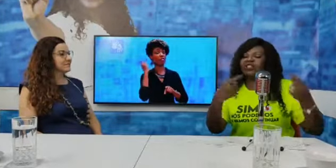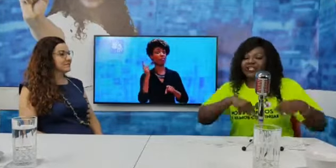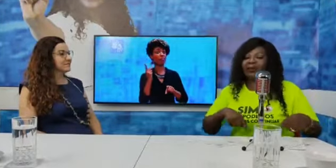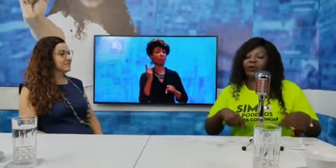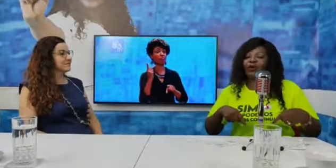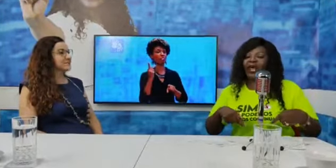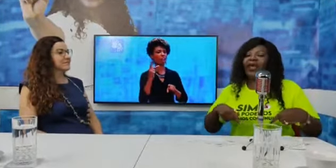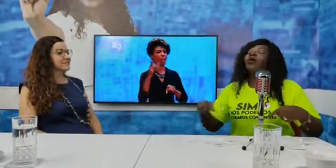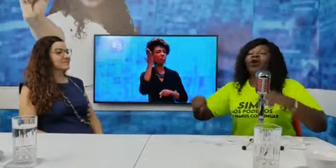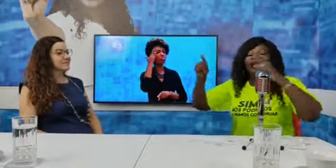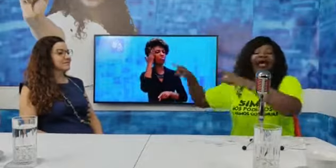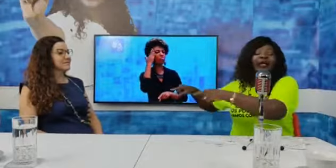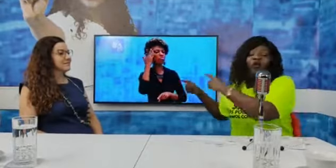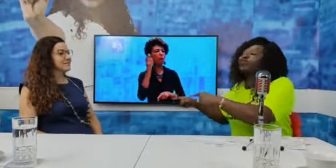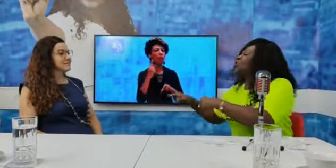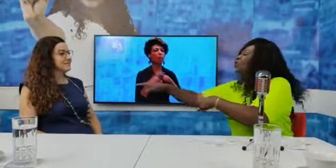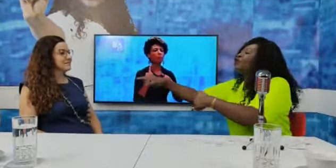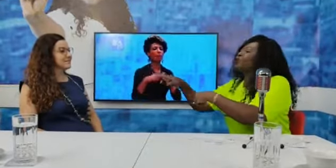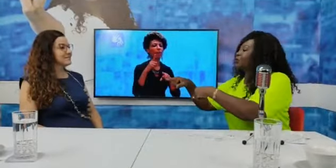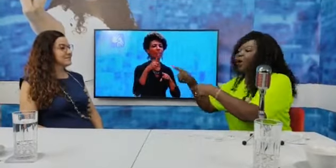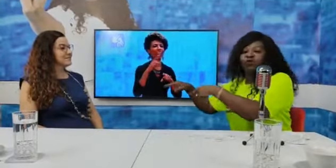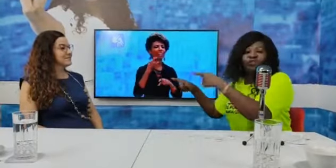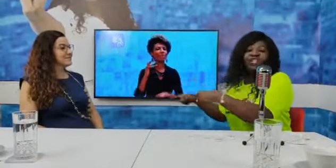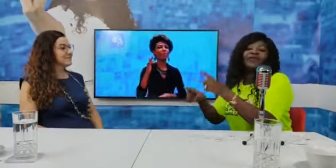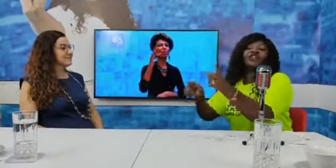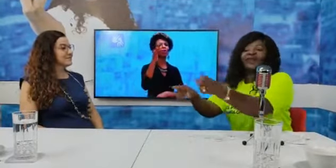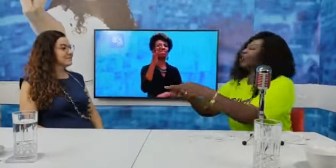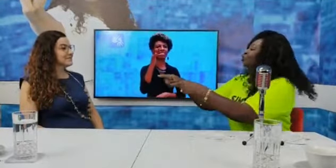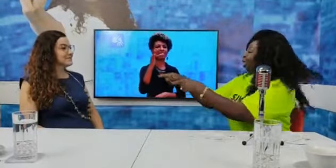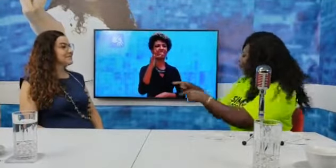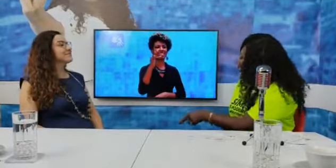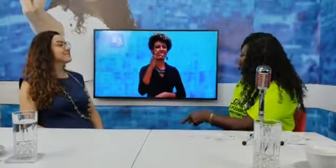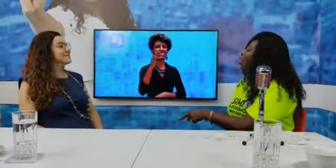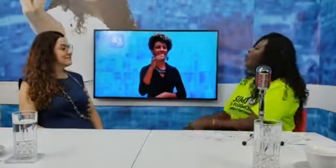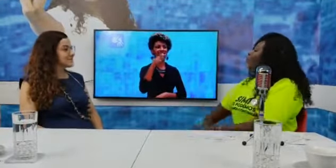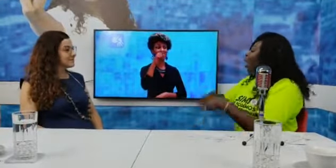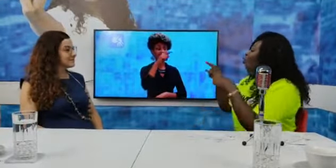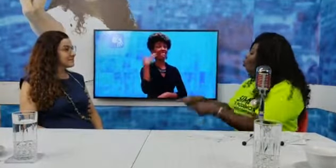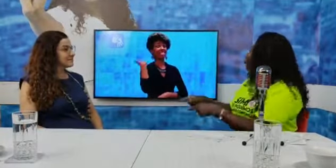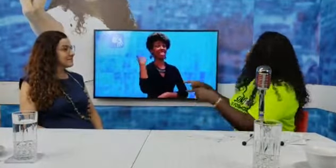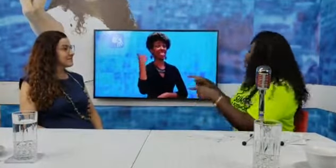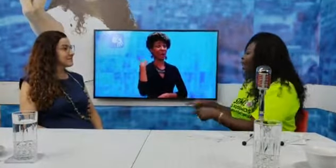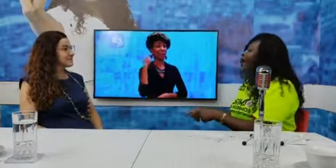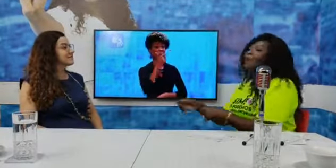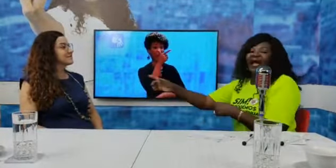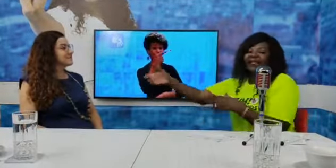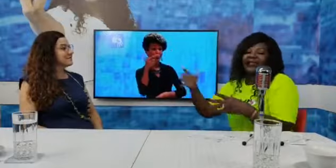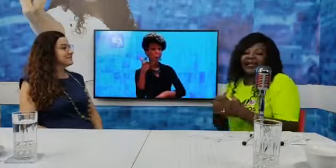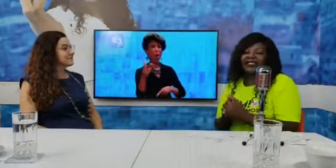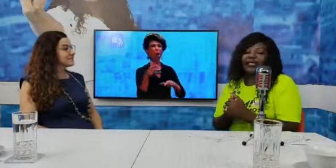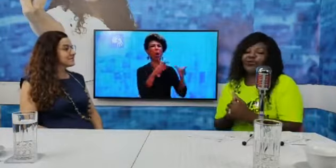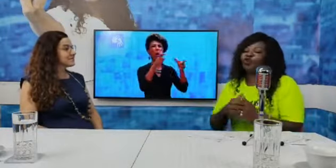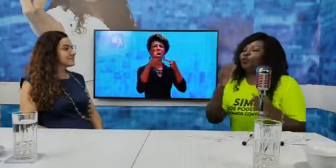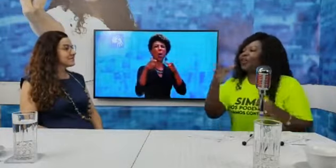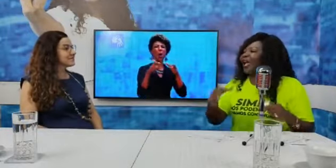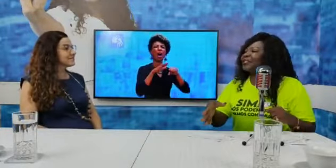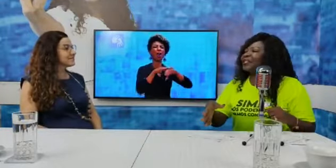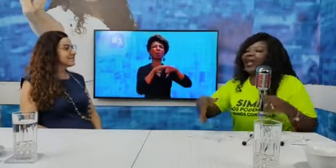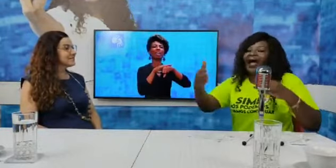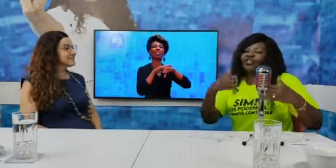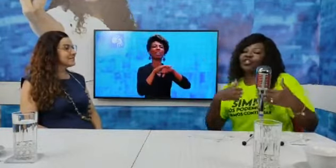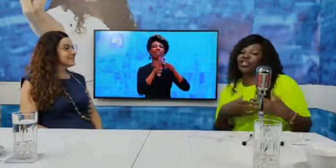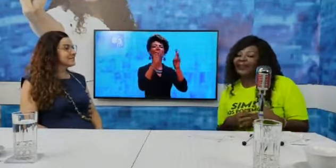que assistem, sabe por quê? Porque daqui a alguns dias você vai ser chamada para algum lugar para tratar desse assunto, porque